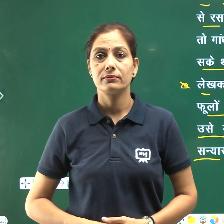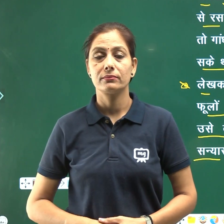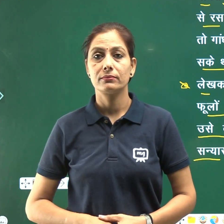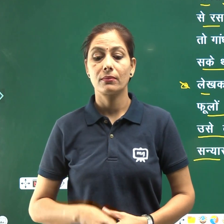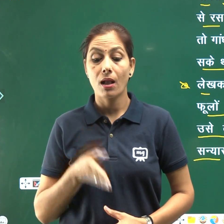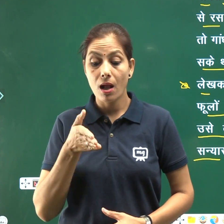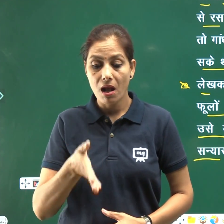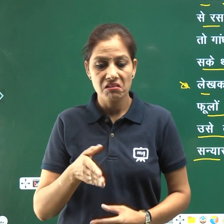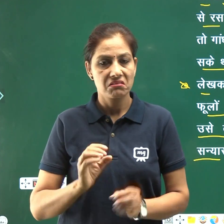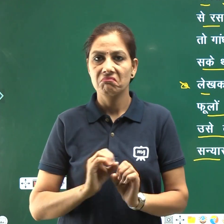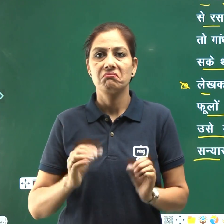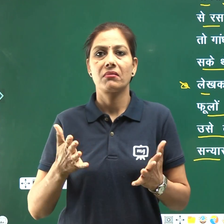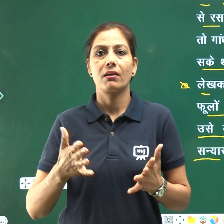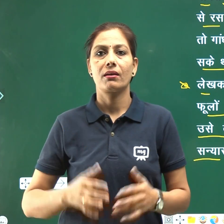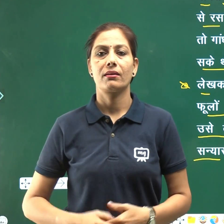आज कहाँ है।